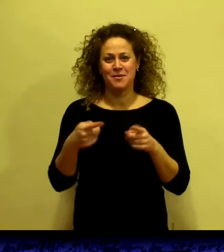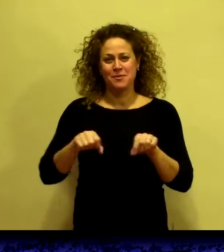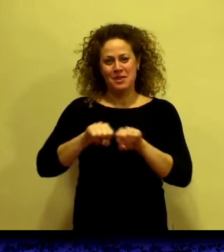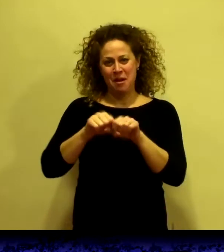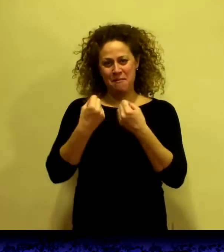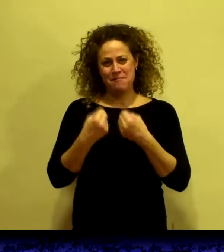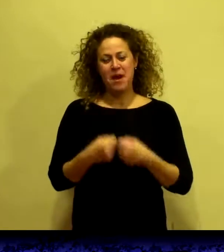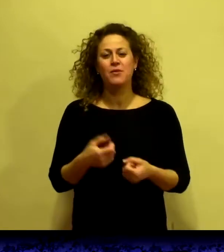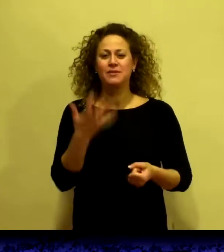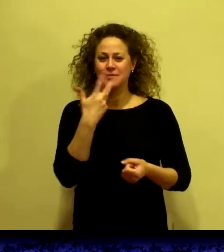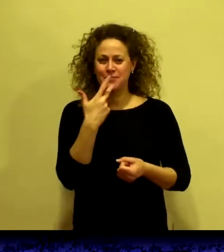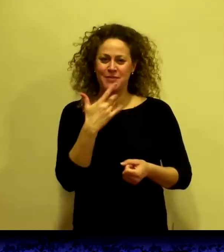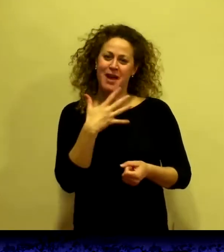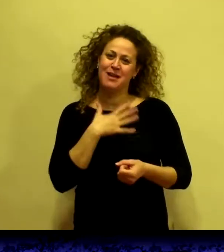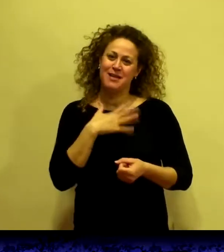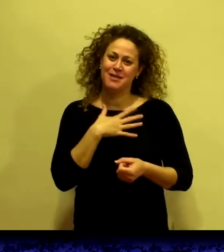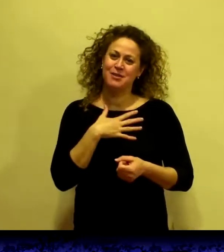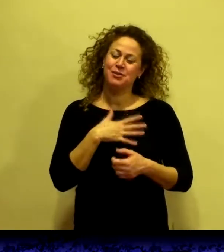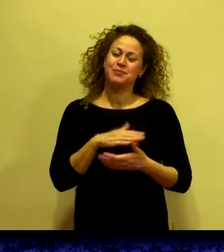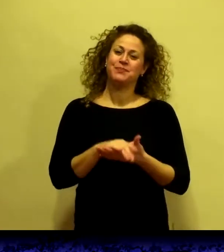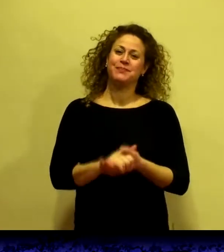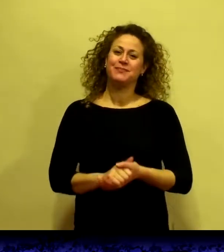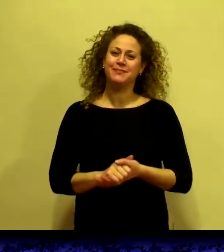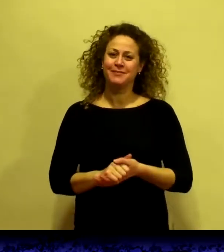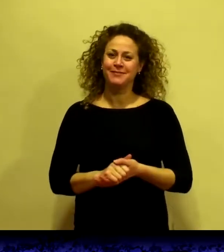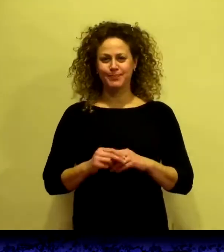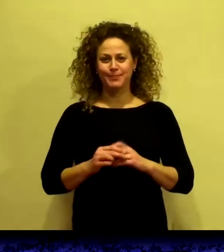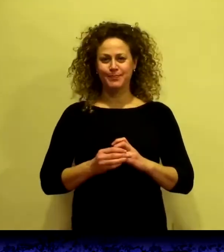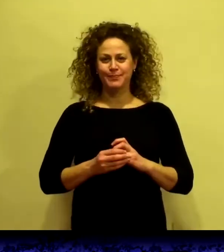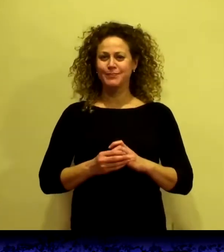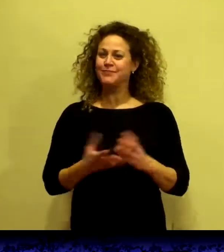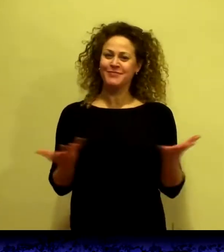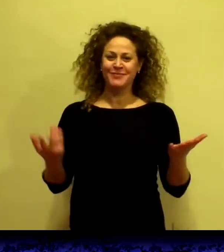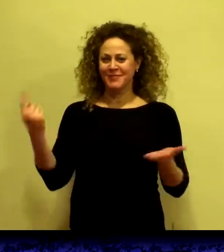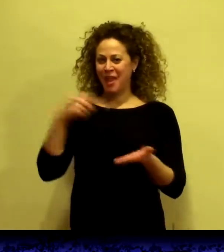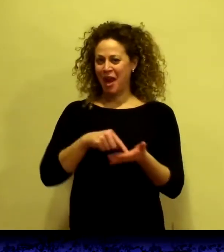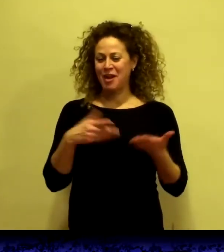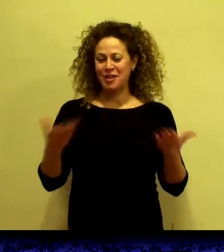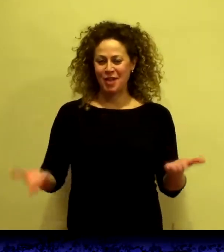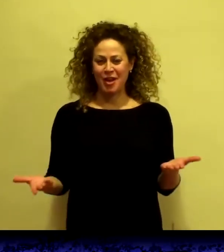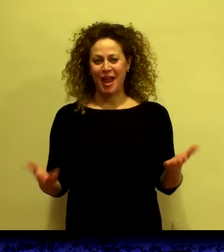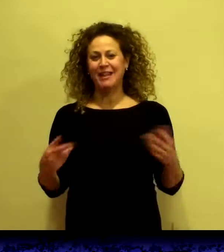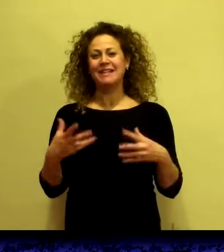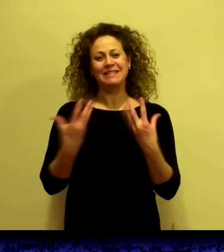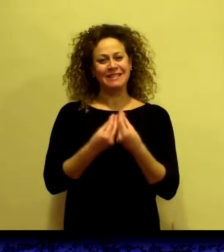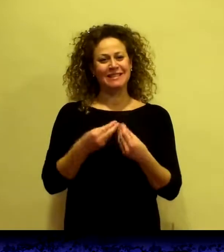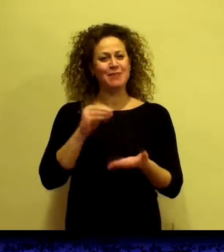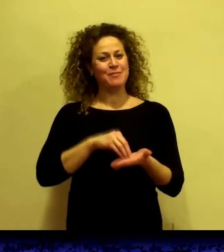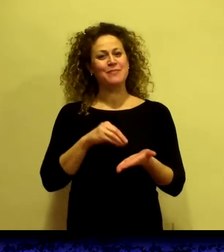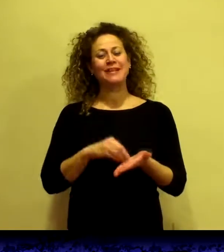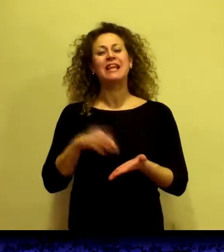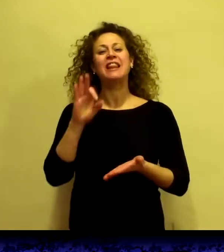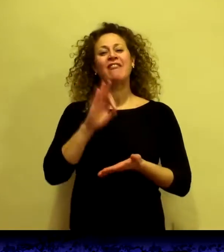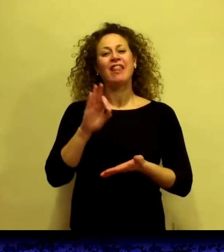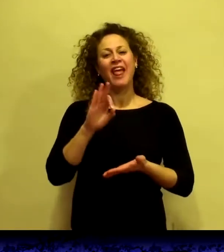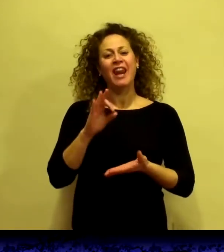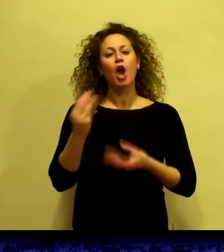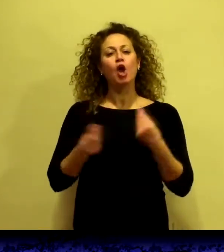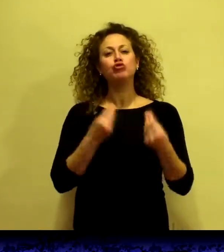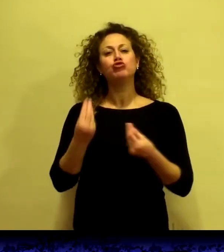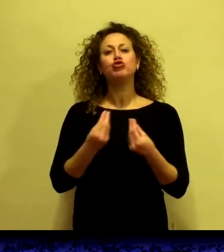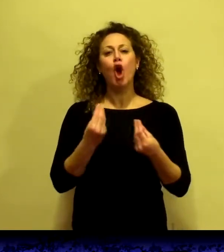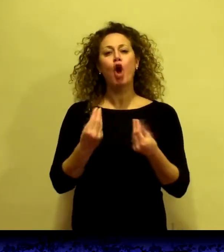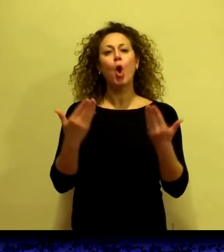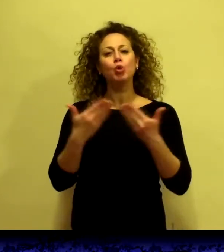ci piace. Ascoltiamo. Eccoci di nuovo qua, rientrati con Federica del gioco Gilda